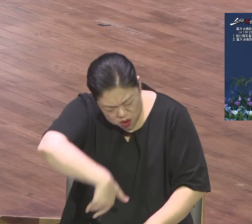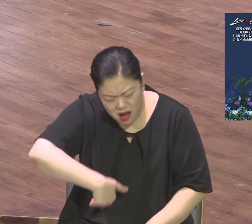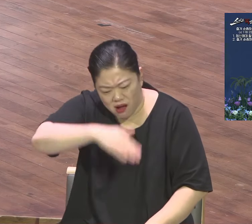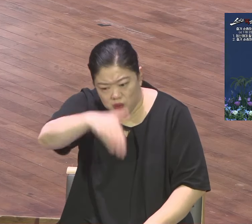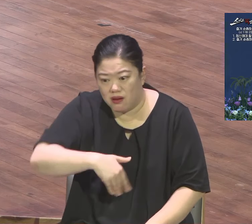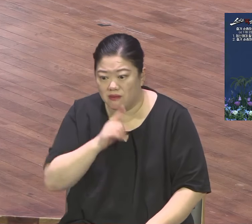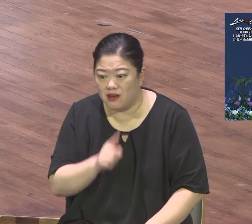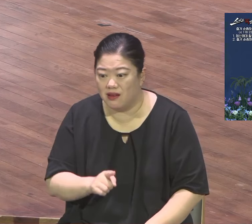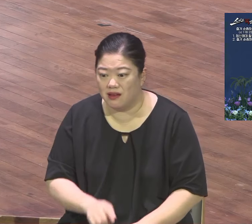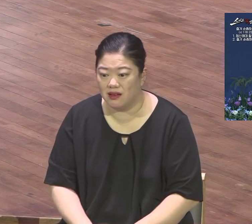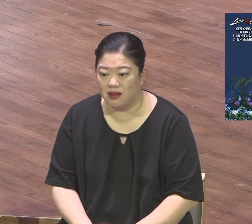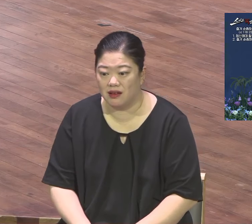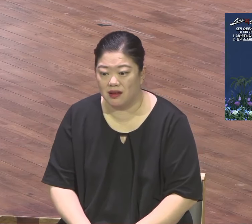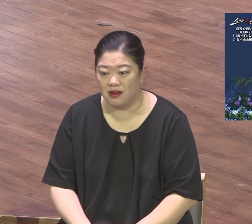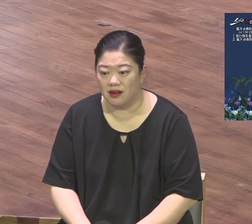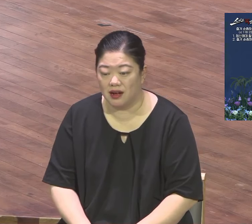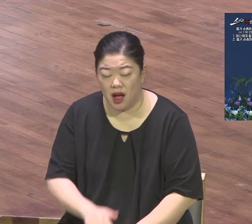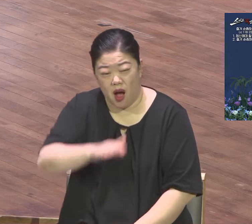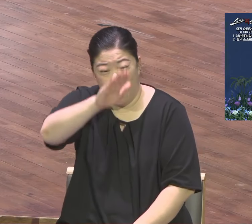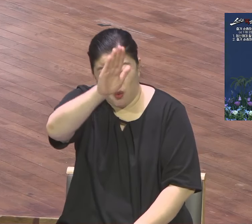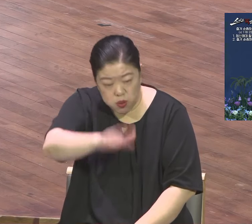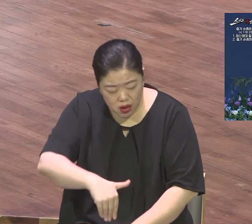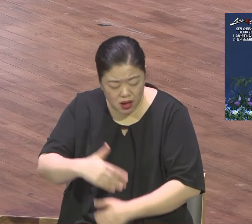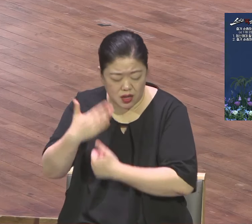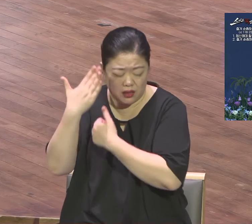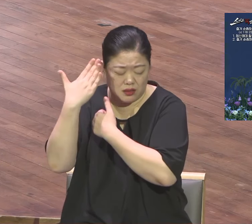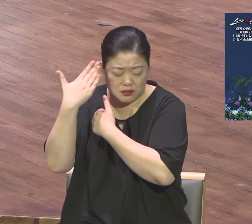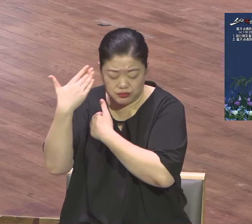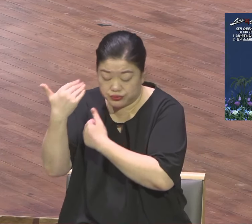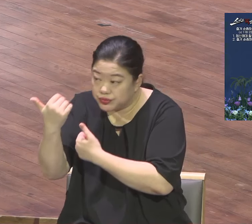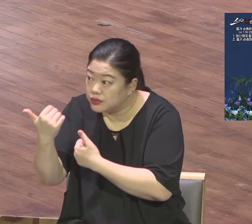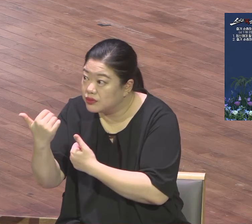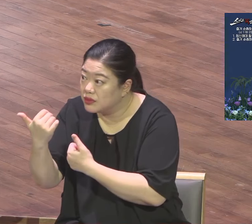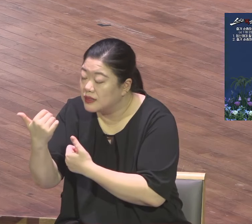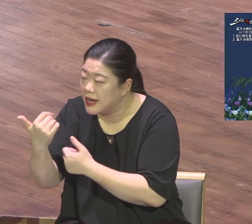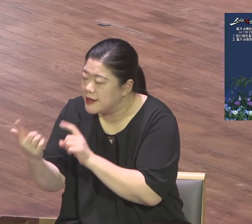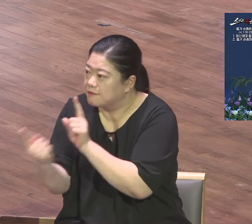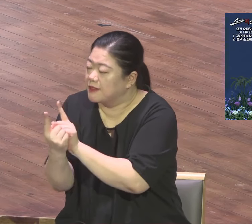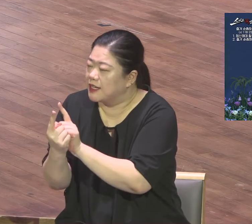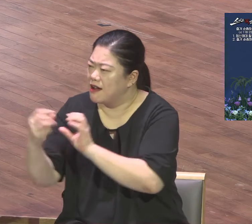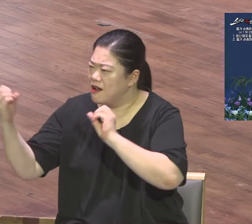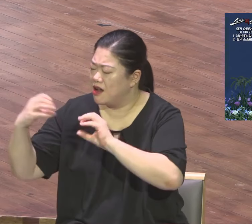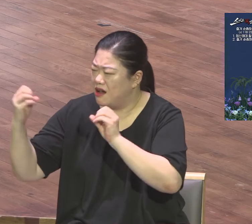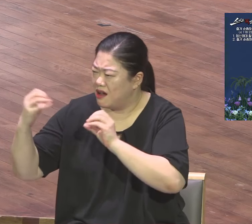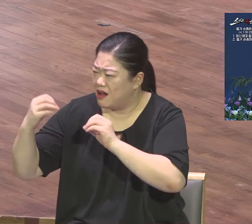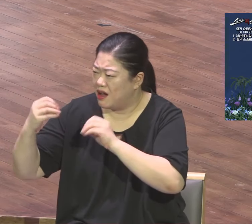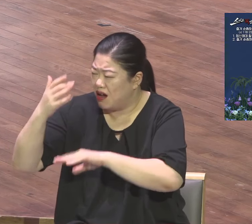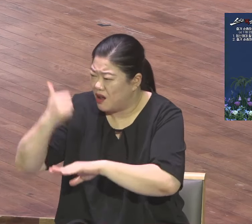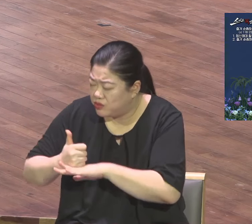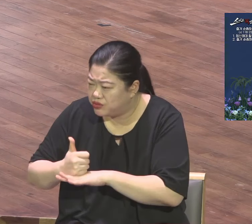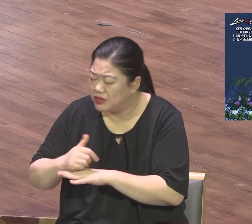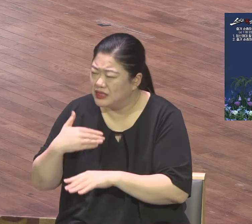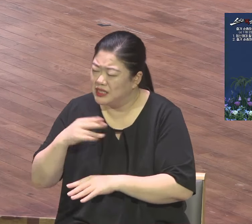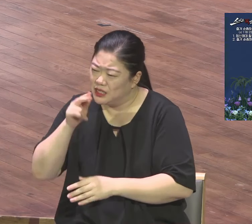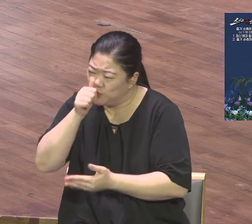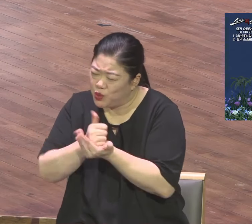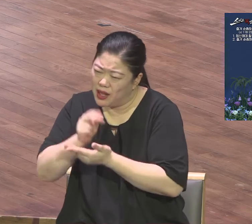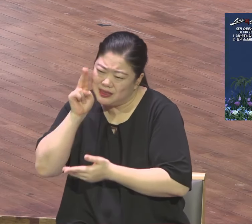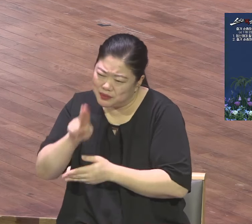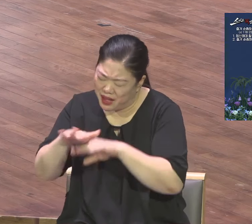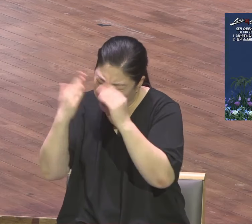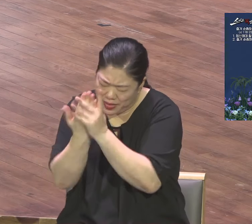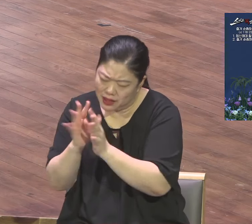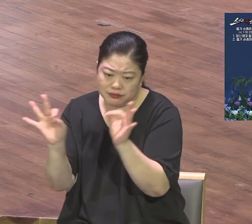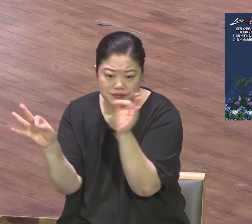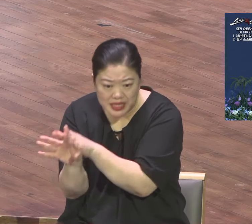돌아오면 그 영혼은 사는 것입니다. 너의 죄가 주홍 같을지라도 눈과 같이 이어질 것이요.